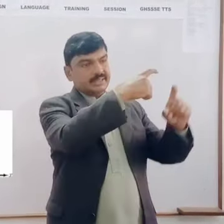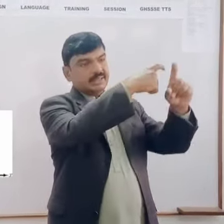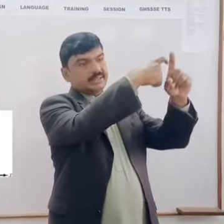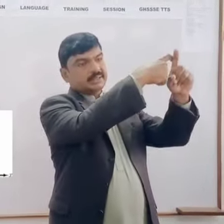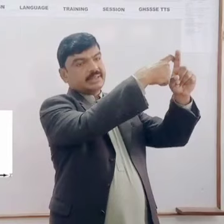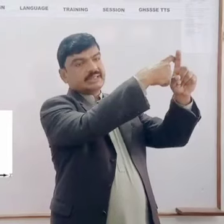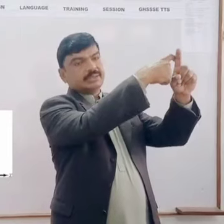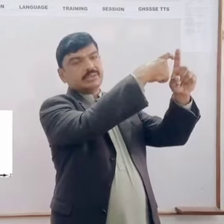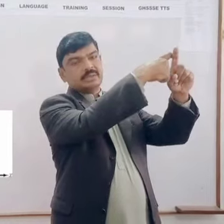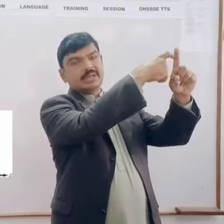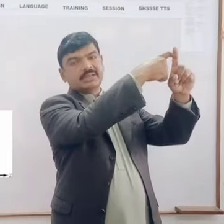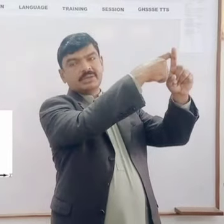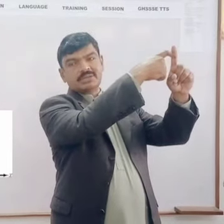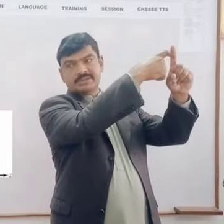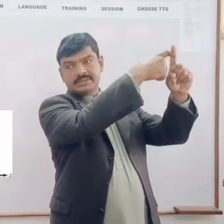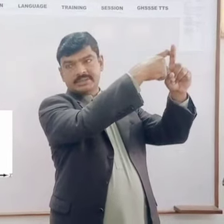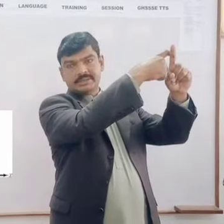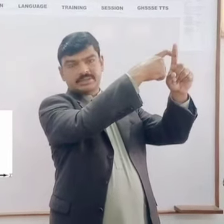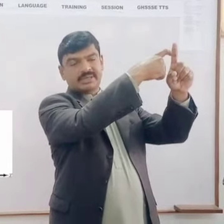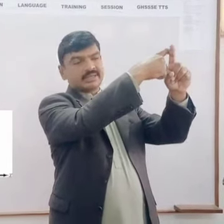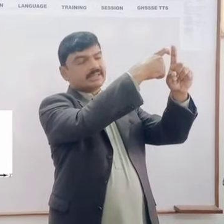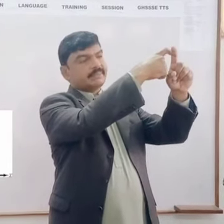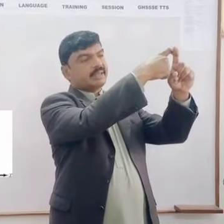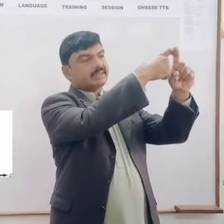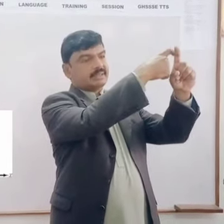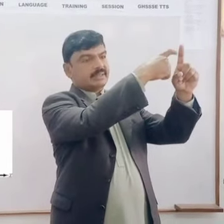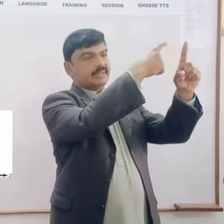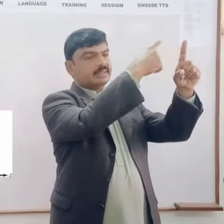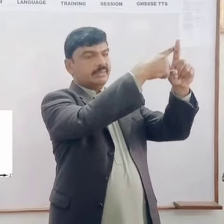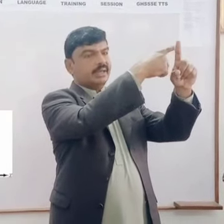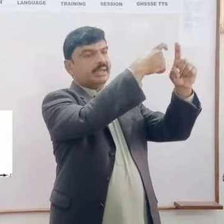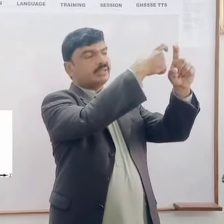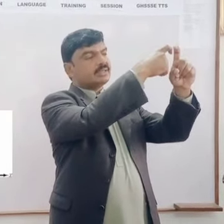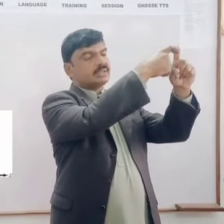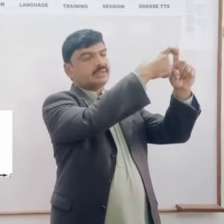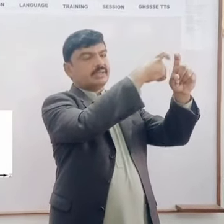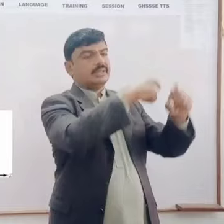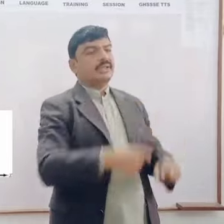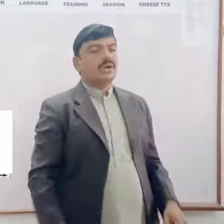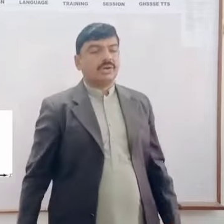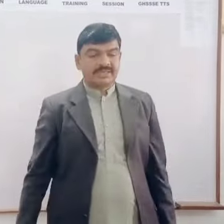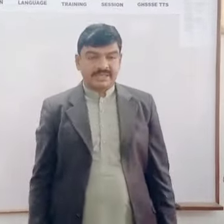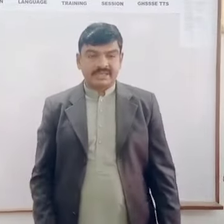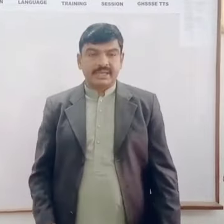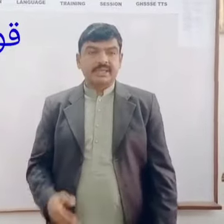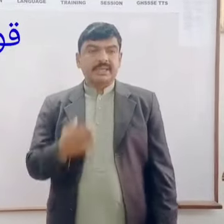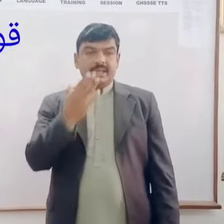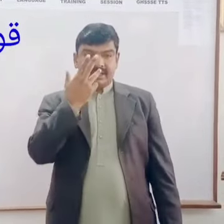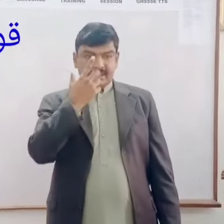करके ना, ऐसे दो लगाते हैं ना कॉसेस, हाँ जी, ज्योमेट्री से ऐसे जरा भी लगानी, थोड़ा सा इसको करना। और कॉसे कज़ा कलर